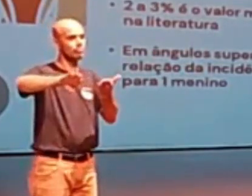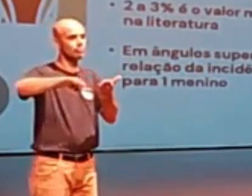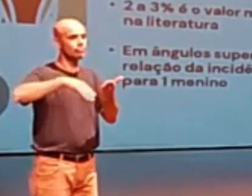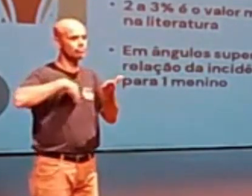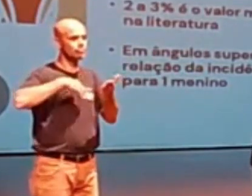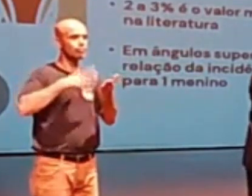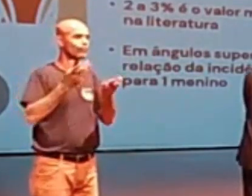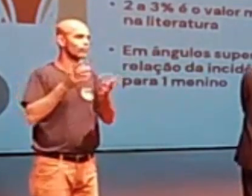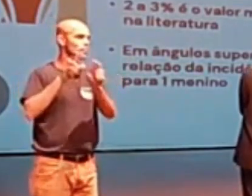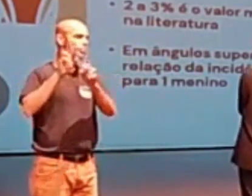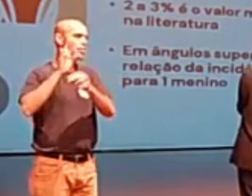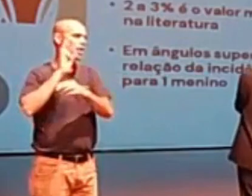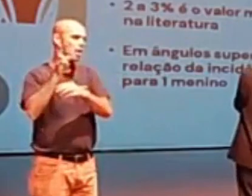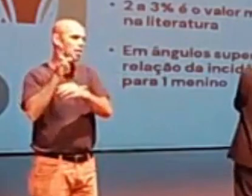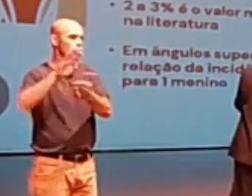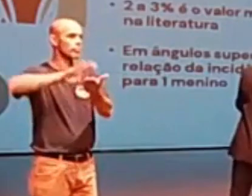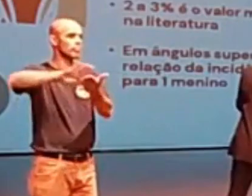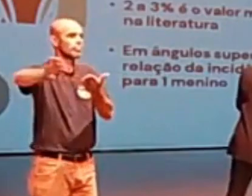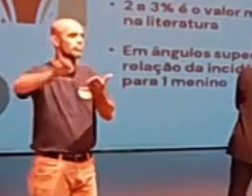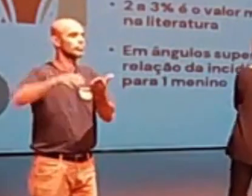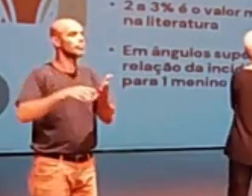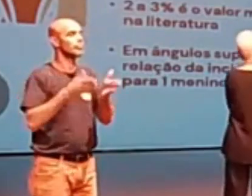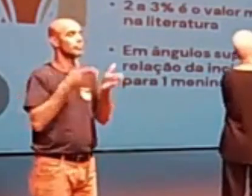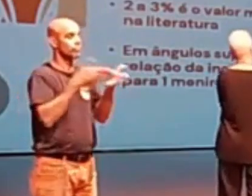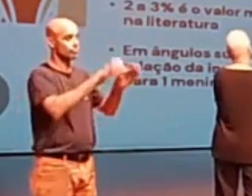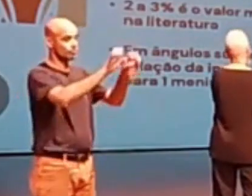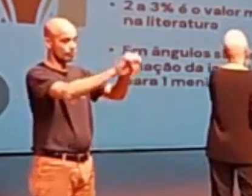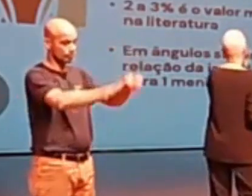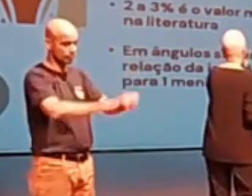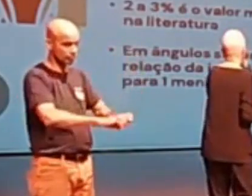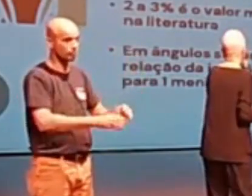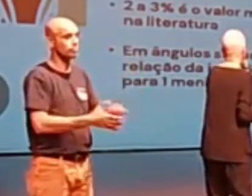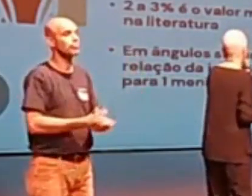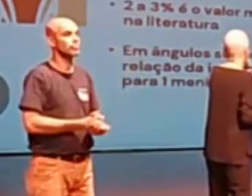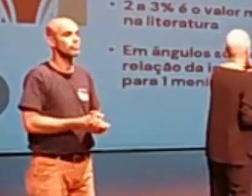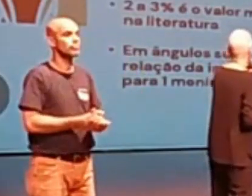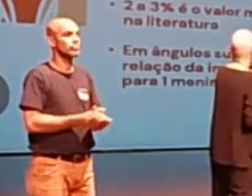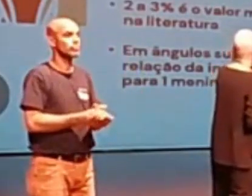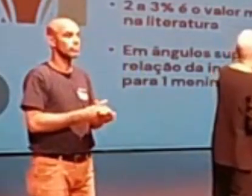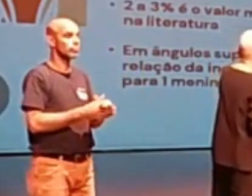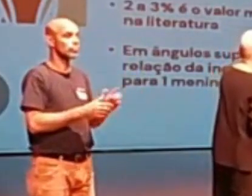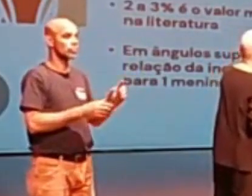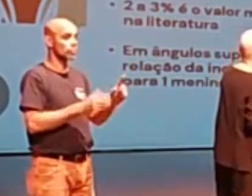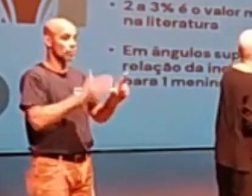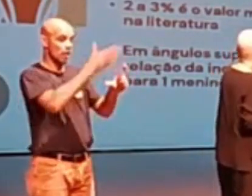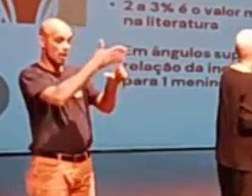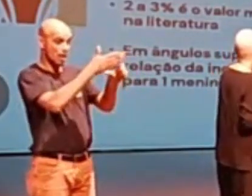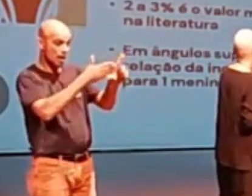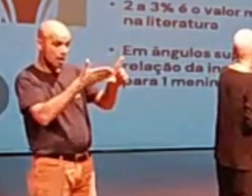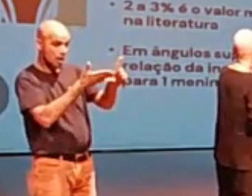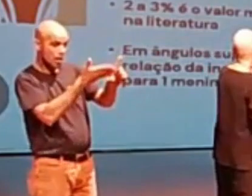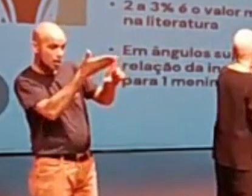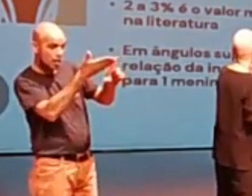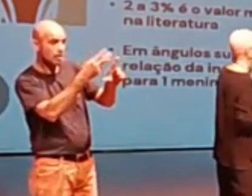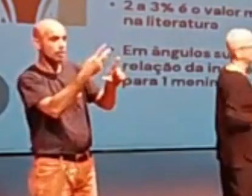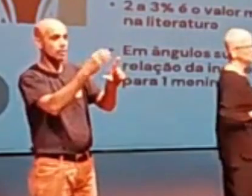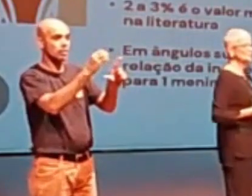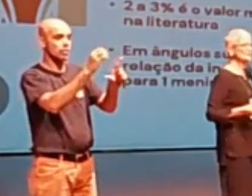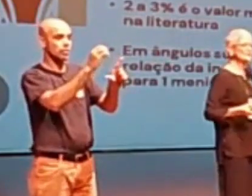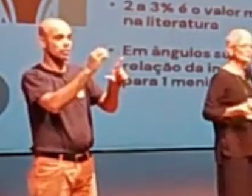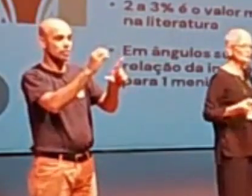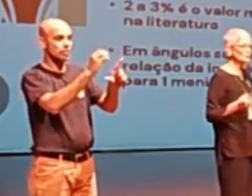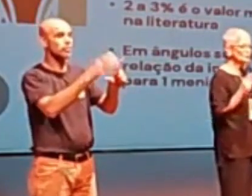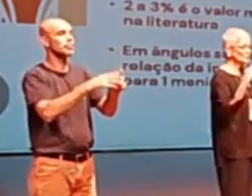motivo, você se liberou dela. E em ângulos superiores a 30 graus, a relação de incidência é de